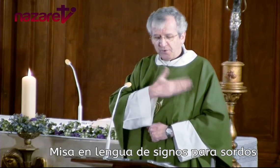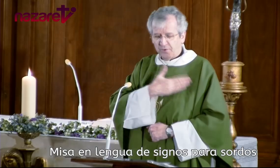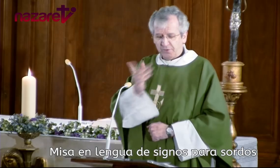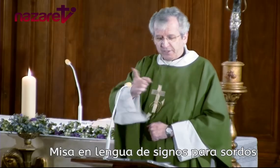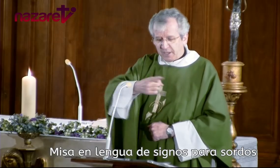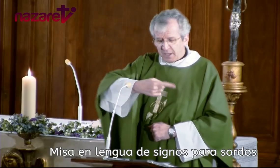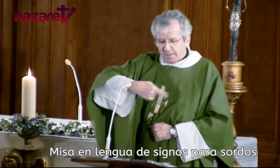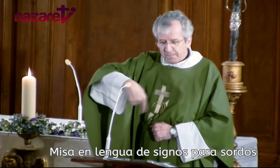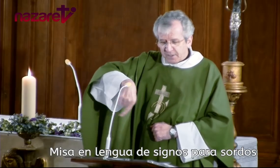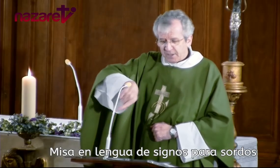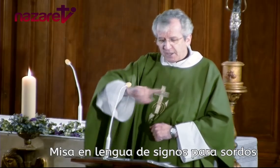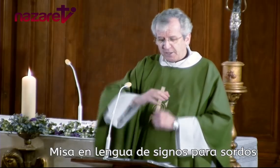Señor, ten piedad.